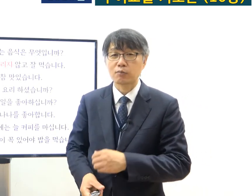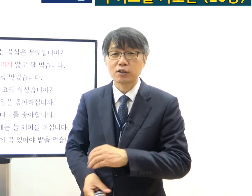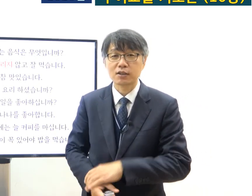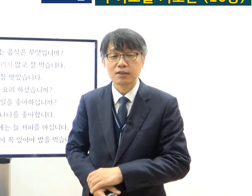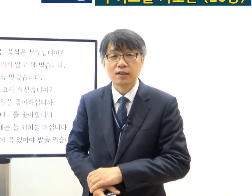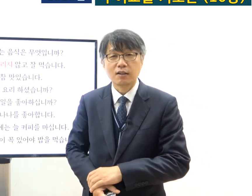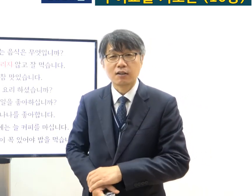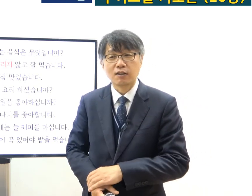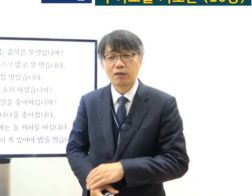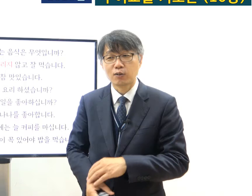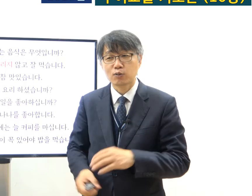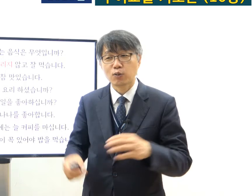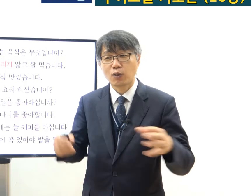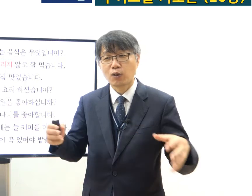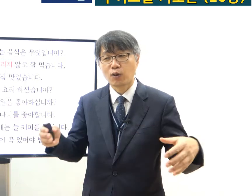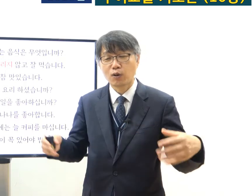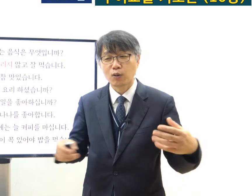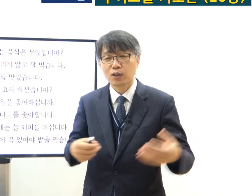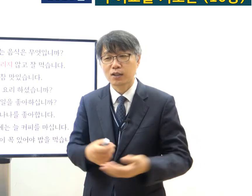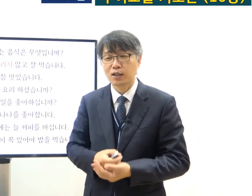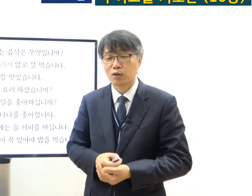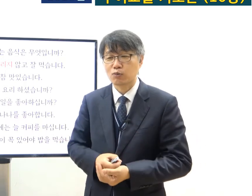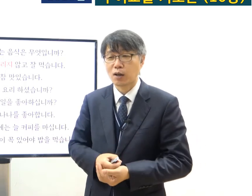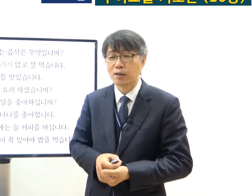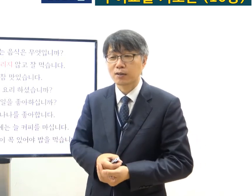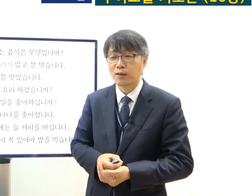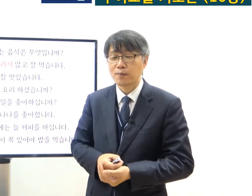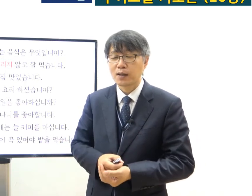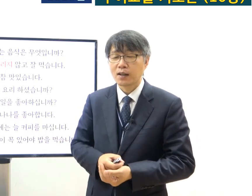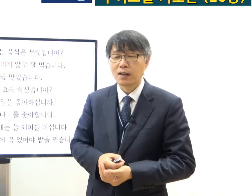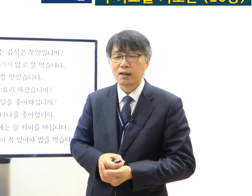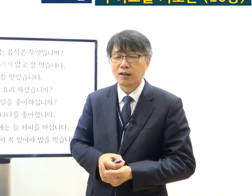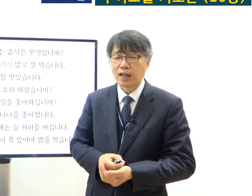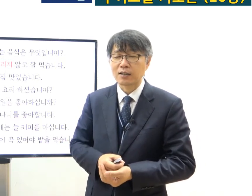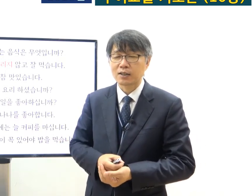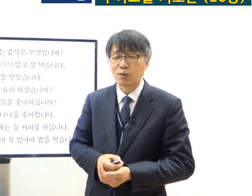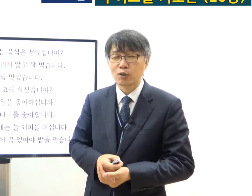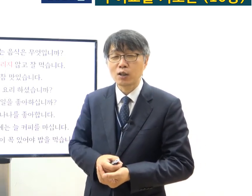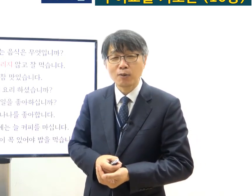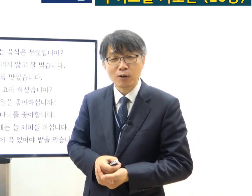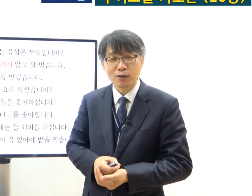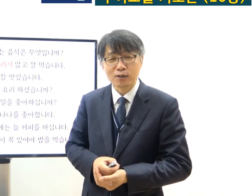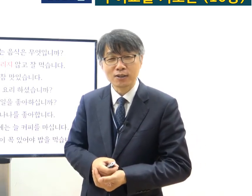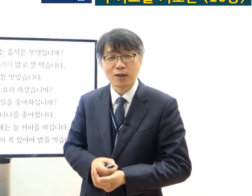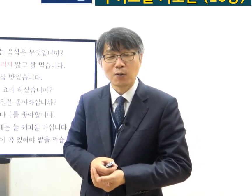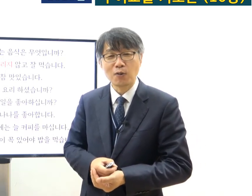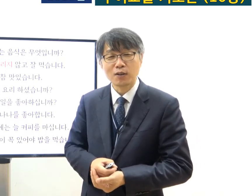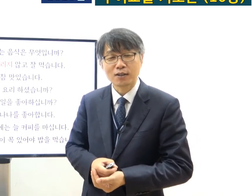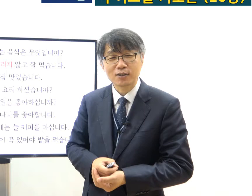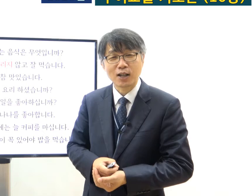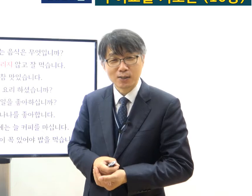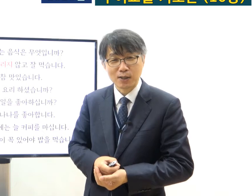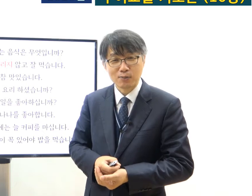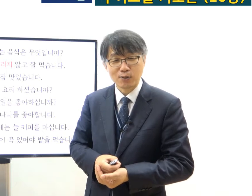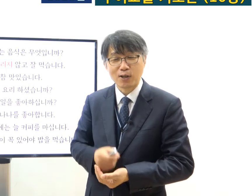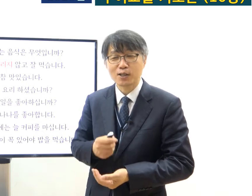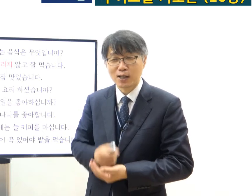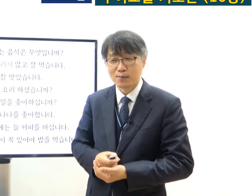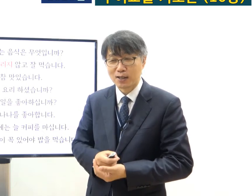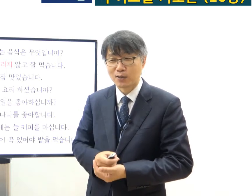여러분들 수어 교실 쭉 하면서 단어를 자꾸 잊어먹는다고 걱정하지 마십시오. 걱정하지